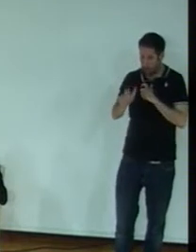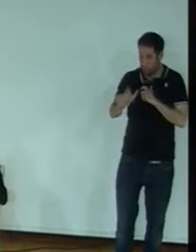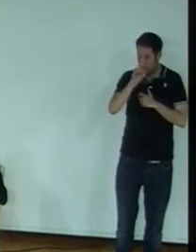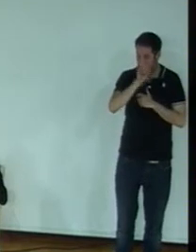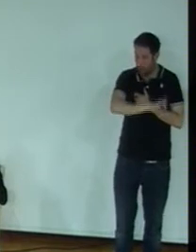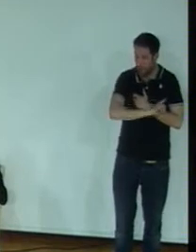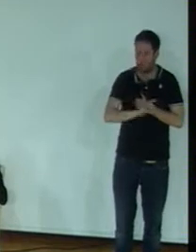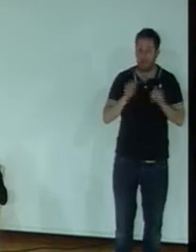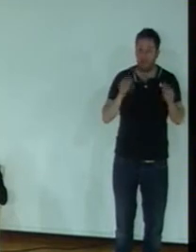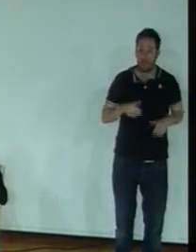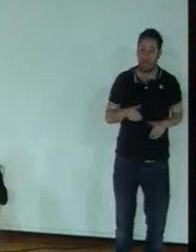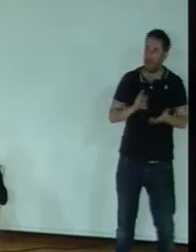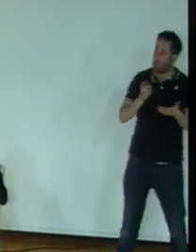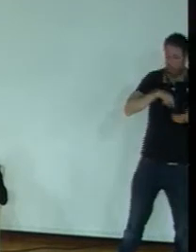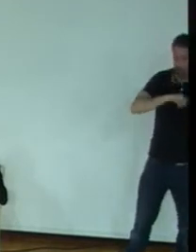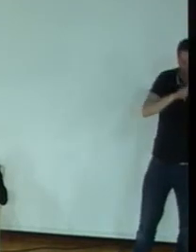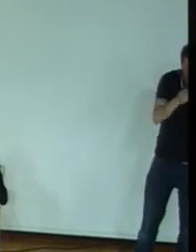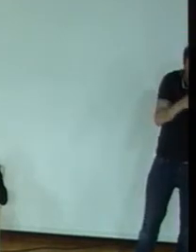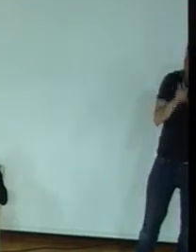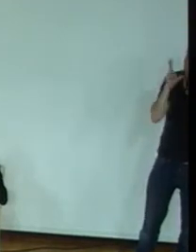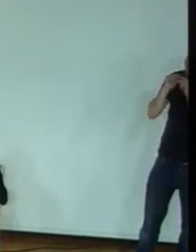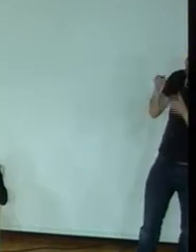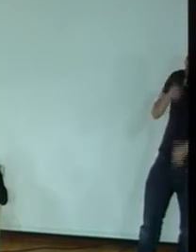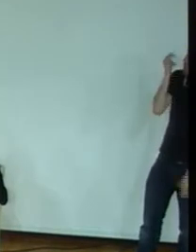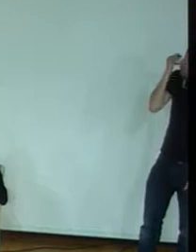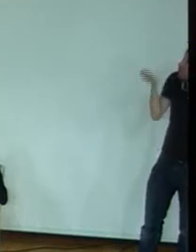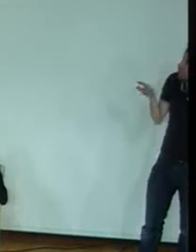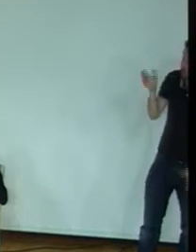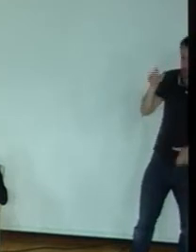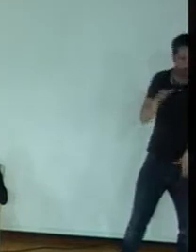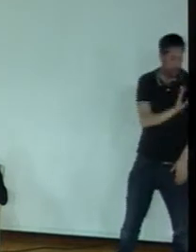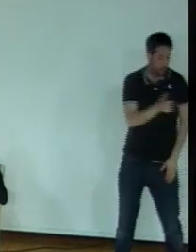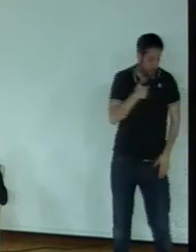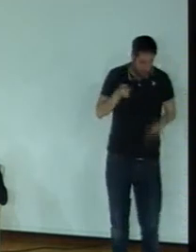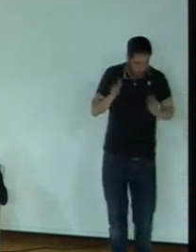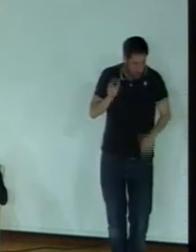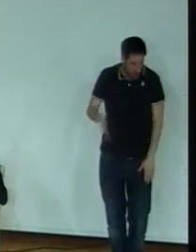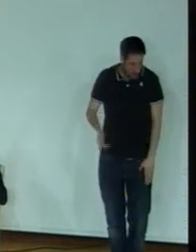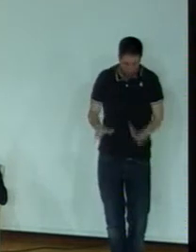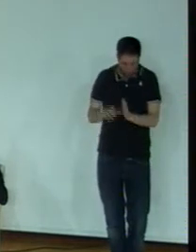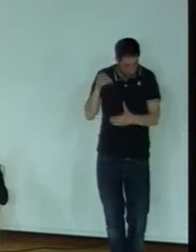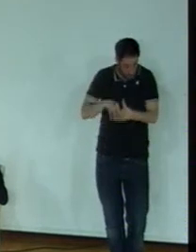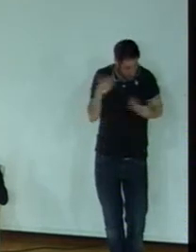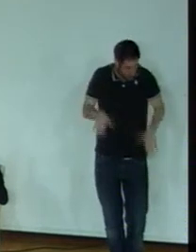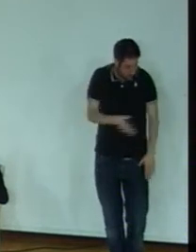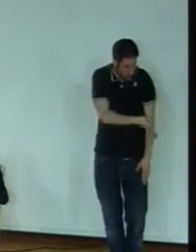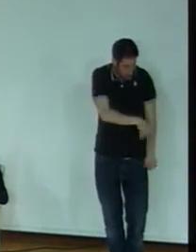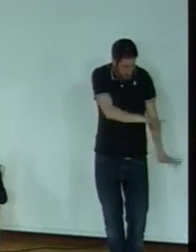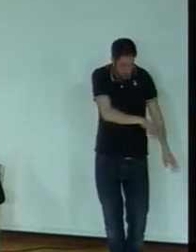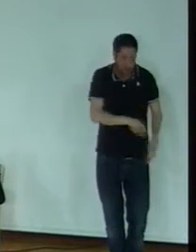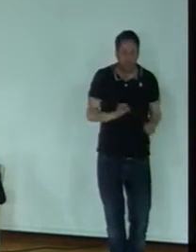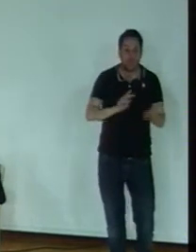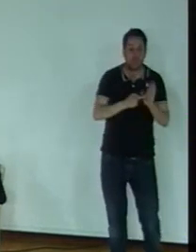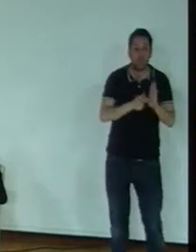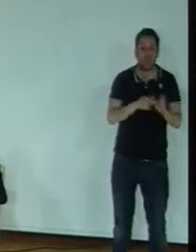Après, même quand on leur explique techniquement que c'est une aberration, on se retrouve à quand même des positions de principe et des lois qui sont votées. C'est vrai au niveau